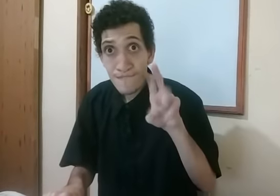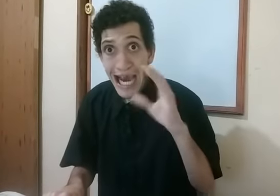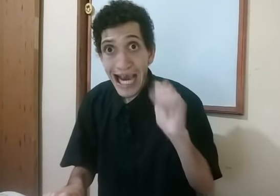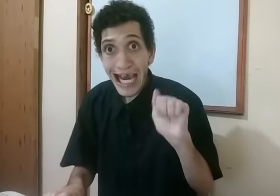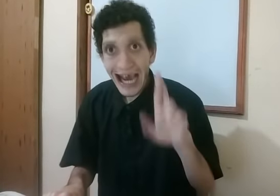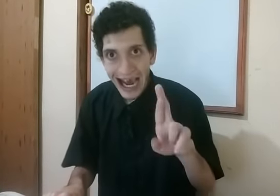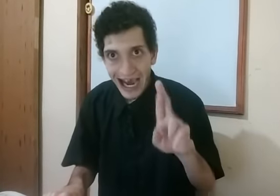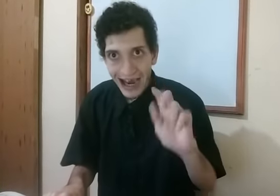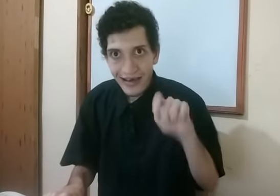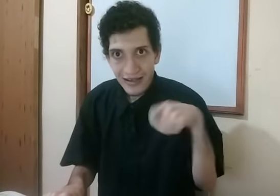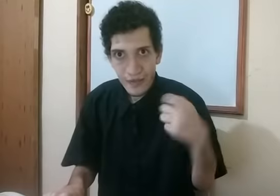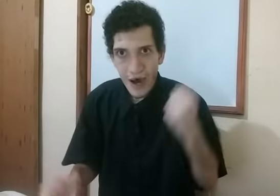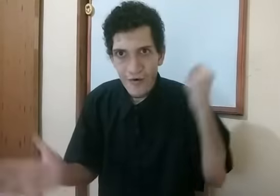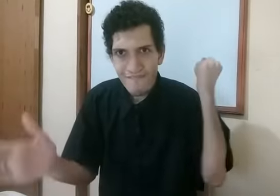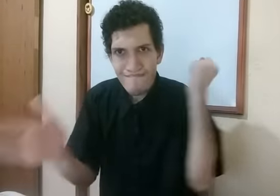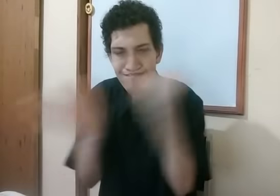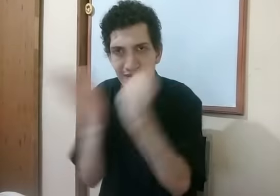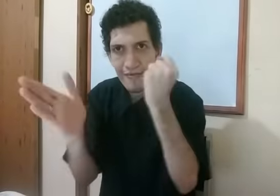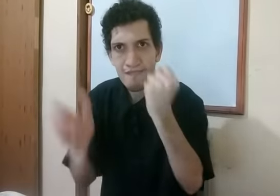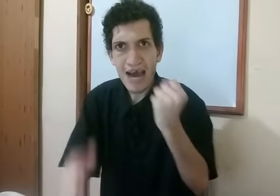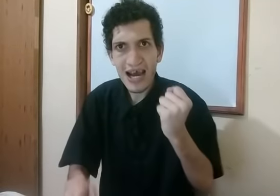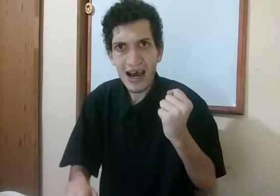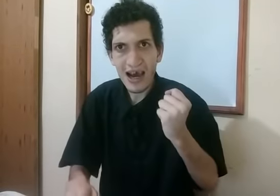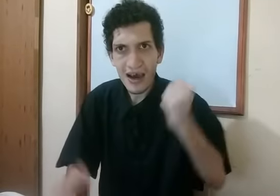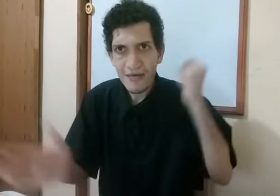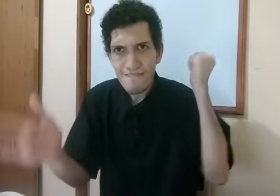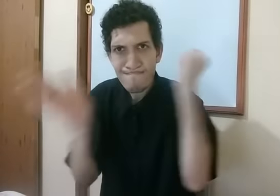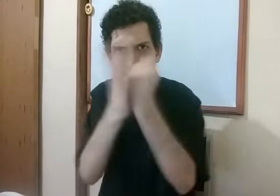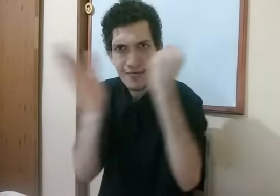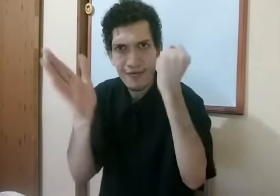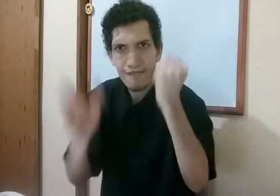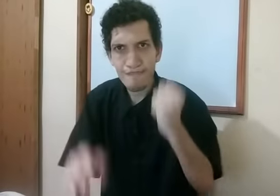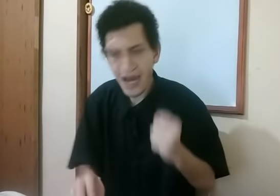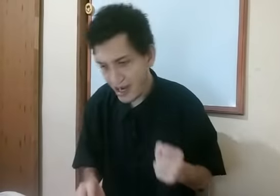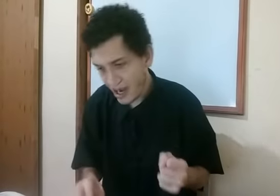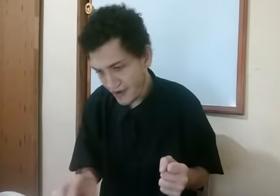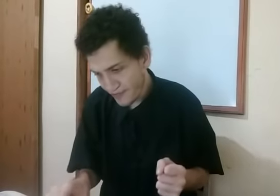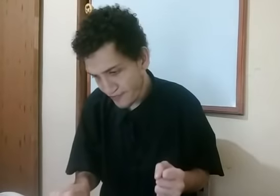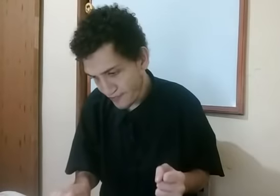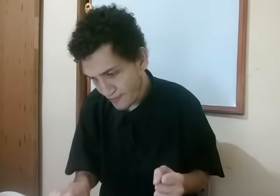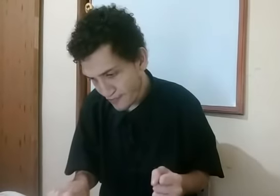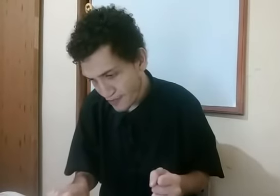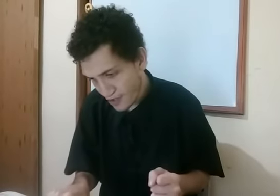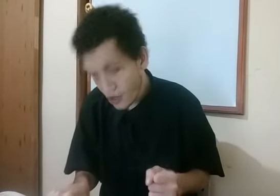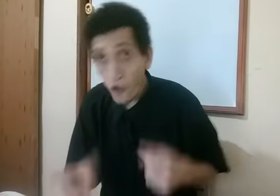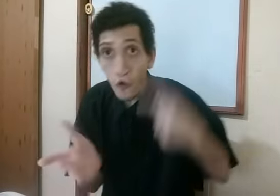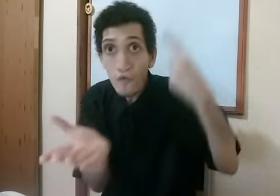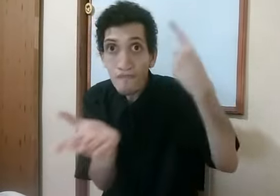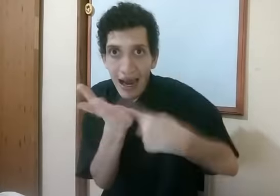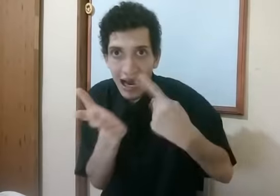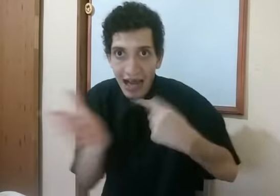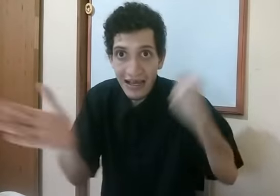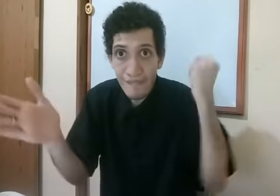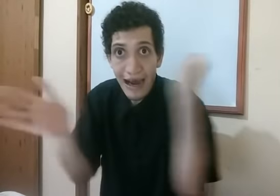Mar, a, sinal, marcar, marcar, ou marcar, esse é